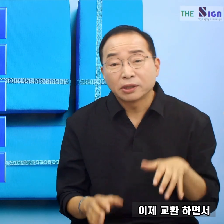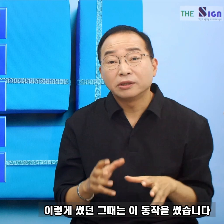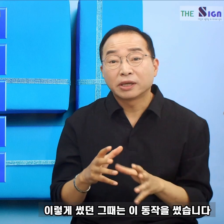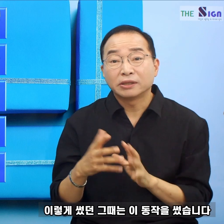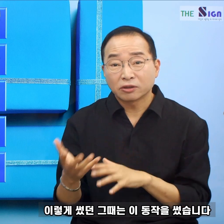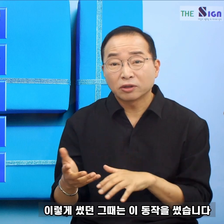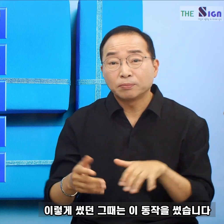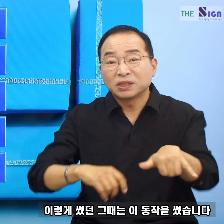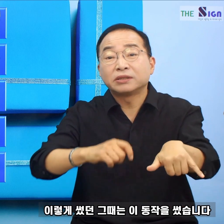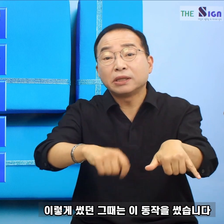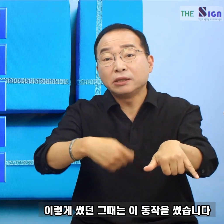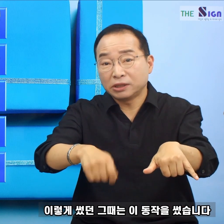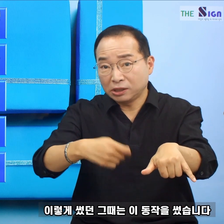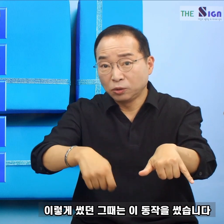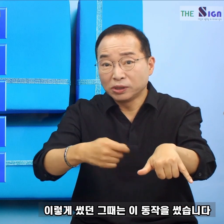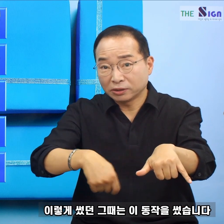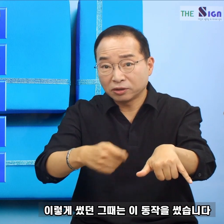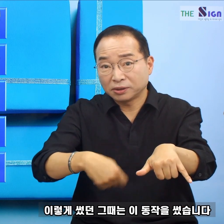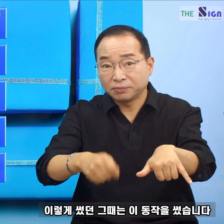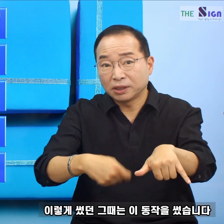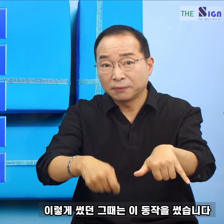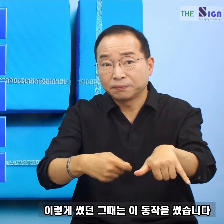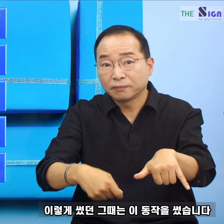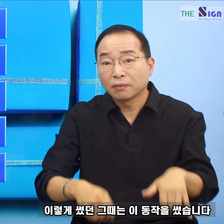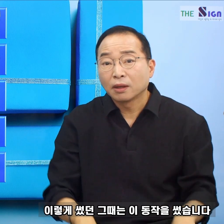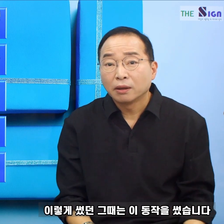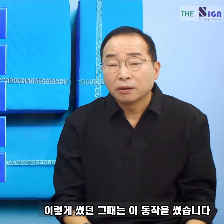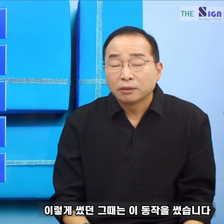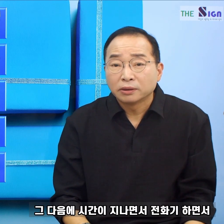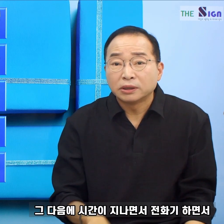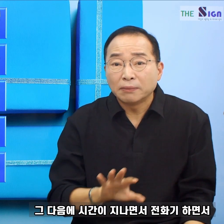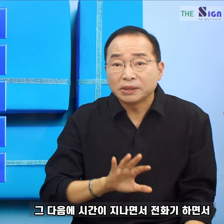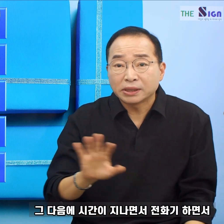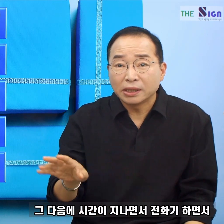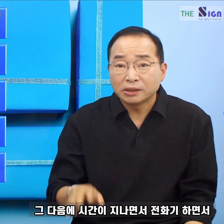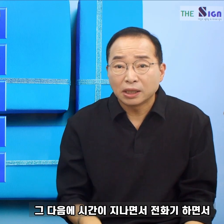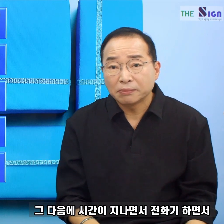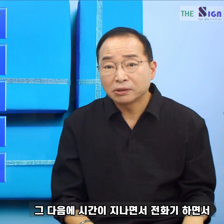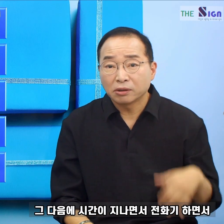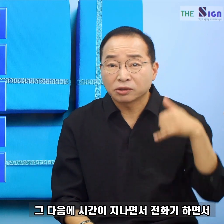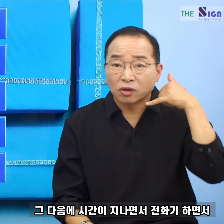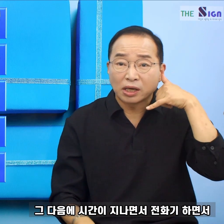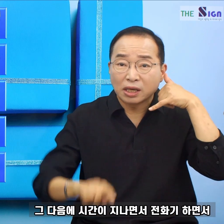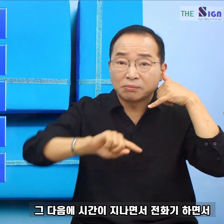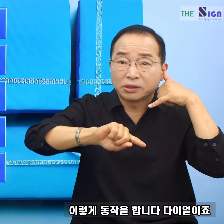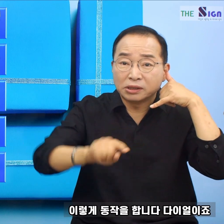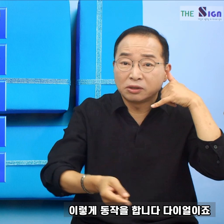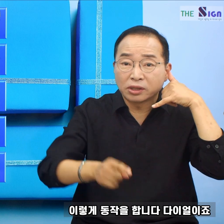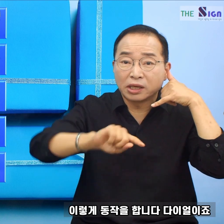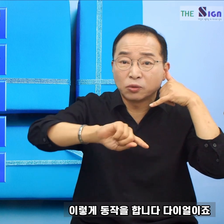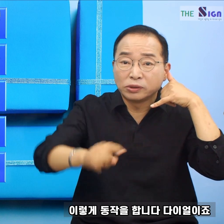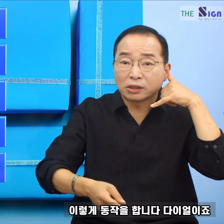이렇게 썼던 그때는 이제 이 동작을 썼습니다. 그 다음에 시간이 지나면서 전화기 하면서 이렇게 동작을